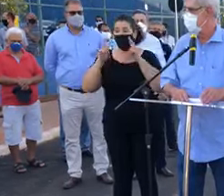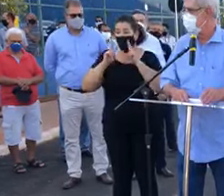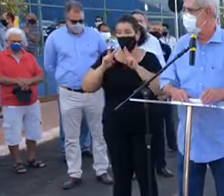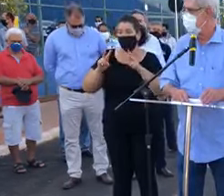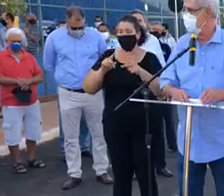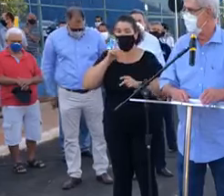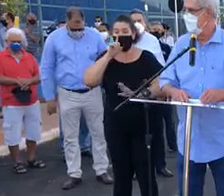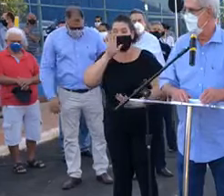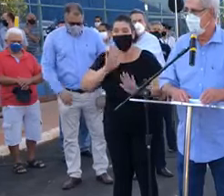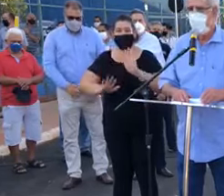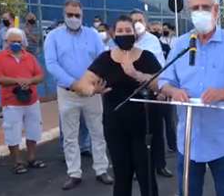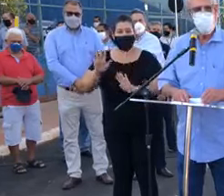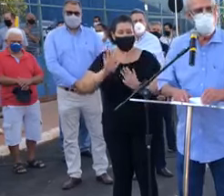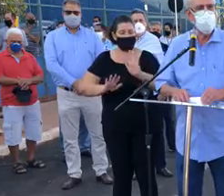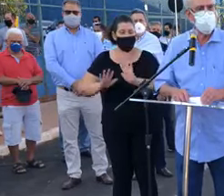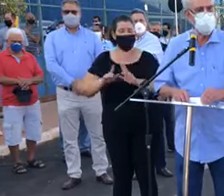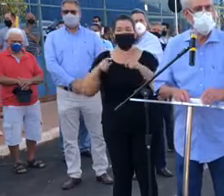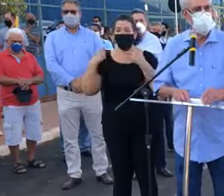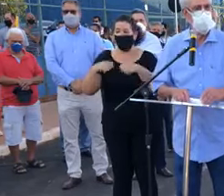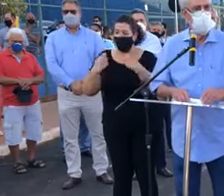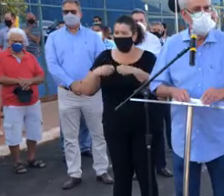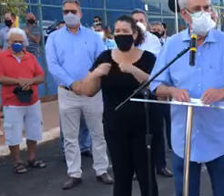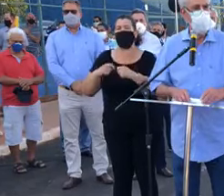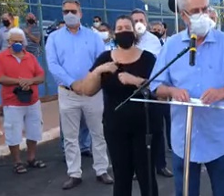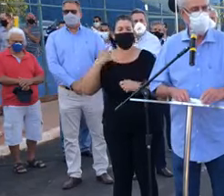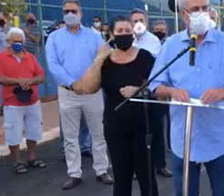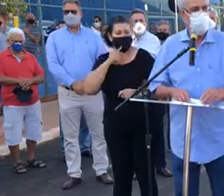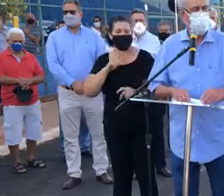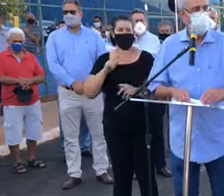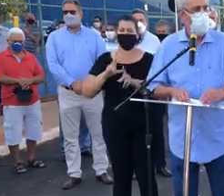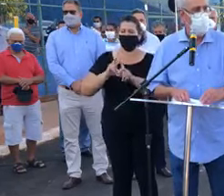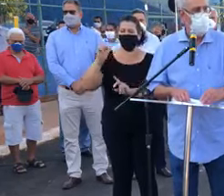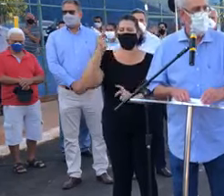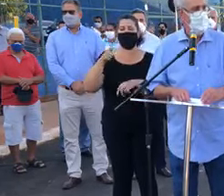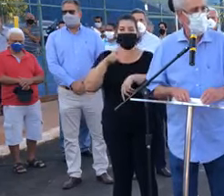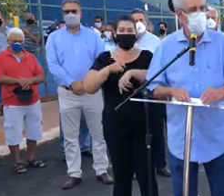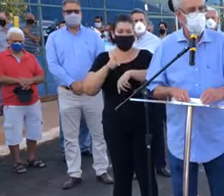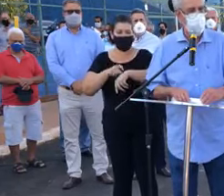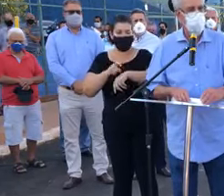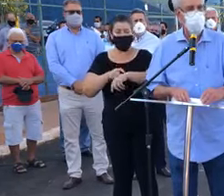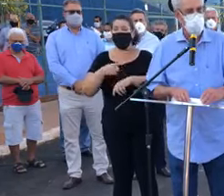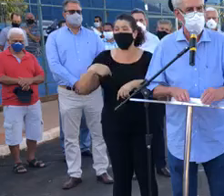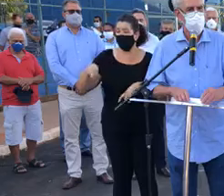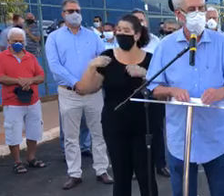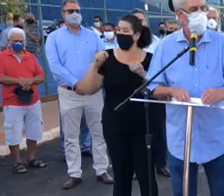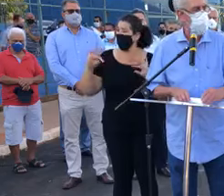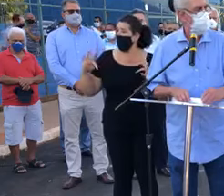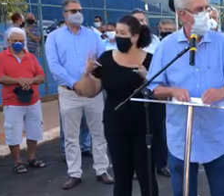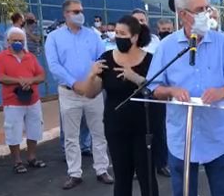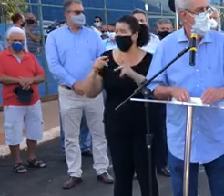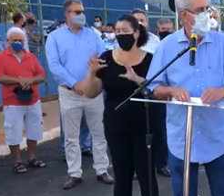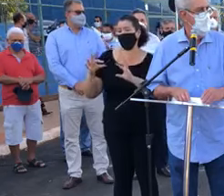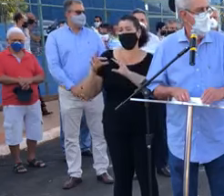atentos. Nós temos que vencer esse momento e vamos vencer esse momento se nós estivermos todos